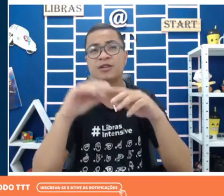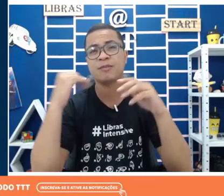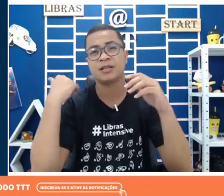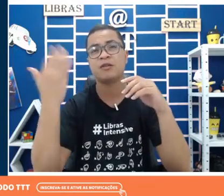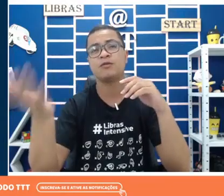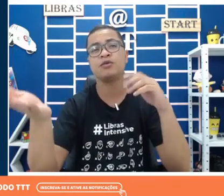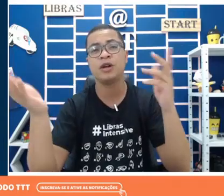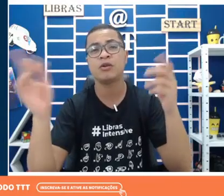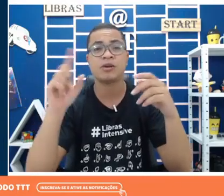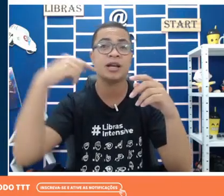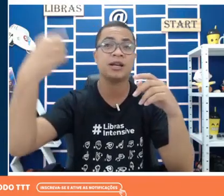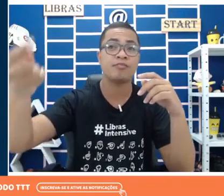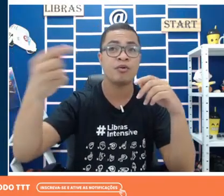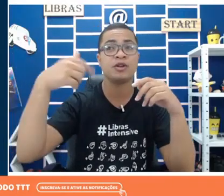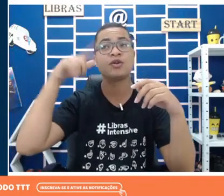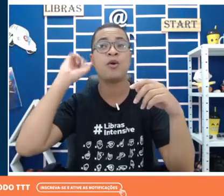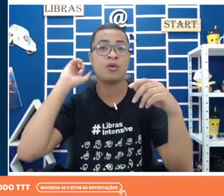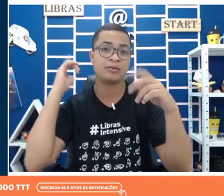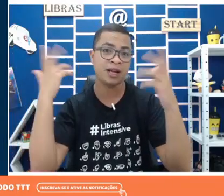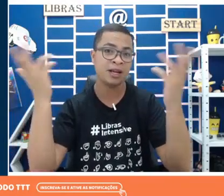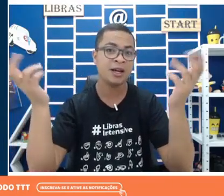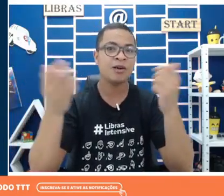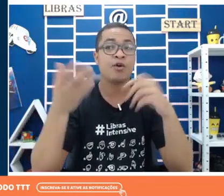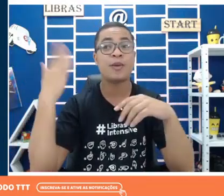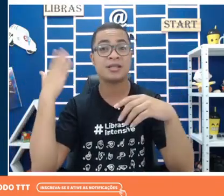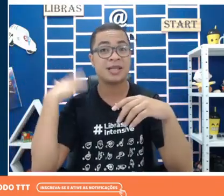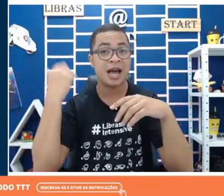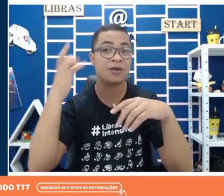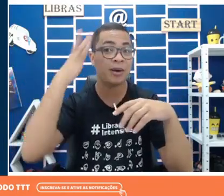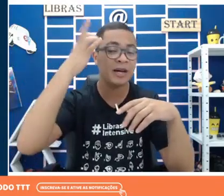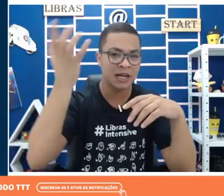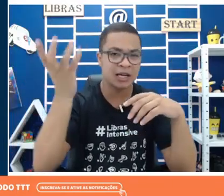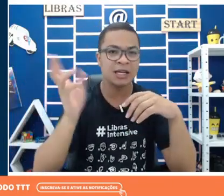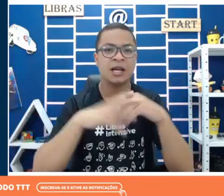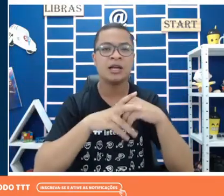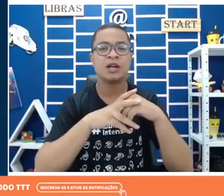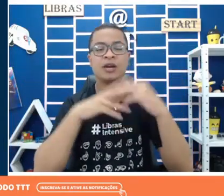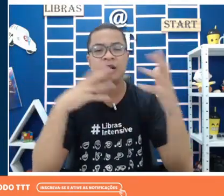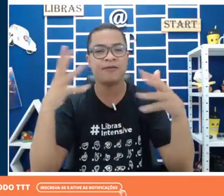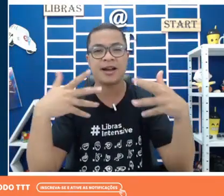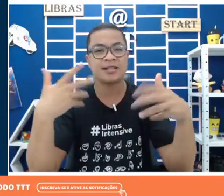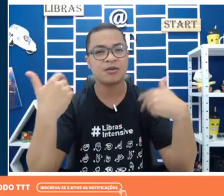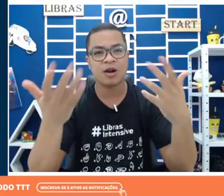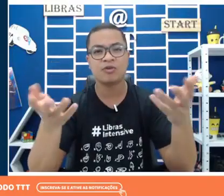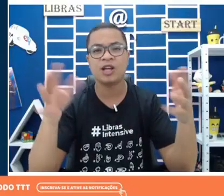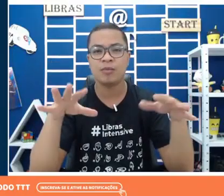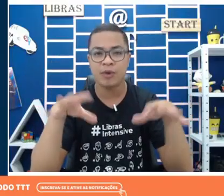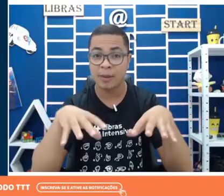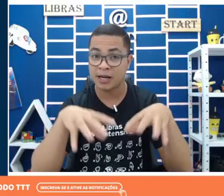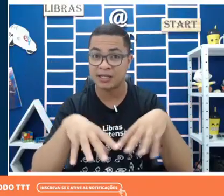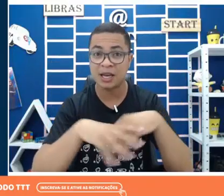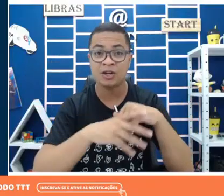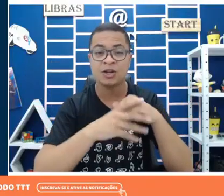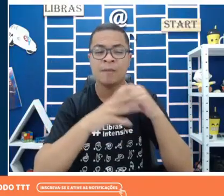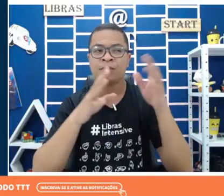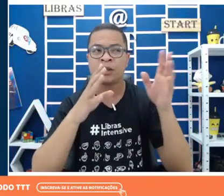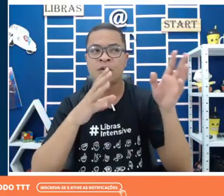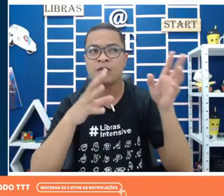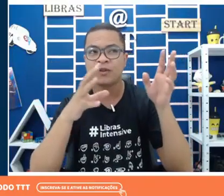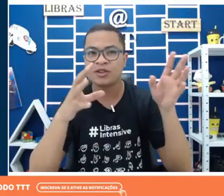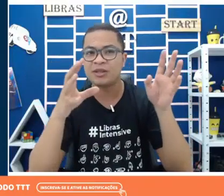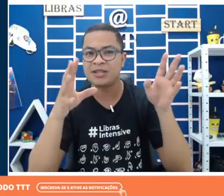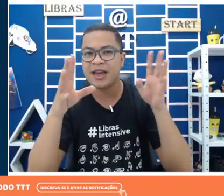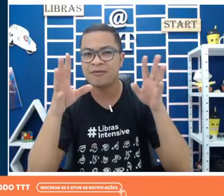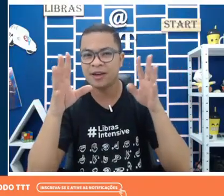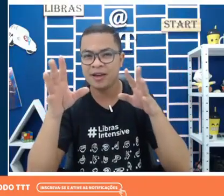é, porque se fosse passado ou futuro, ele colocaria depois, ou ontem, ou passado, amanhã. Então, quando ele fala sem colocar o tempo, é presente. Então,